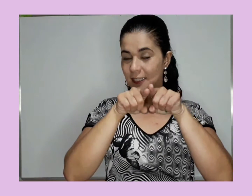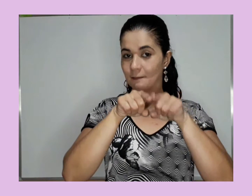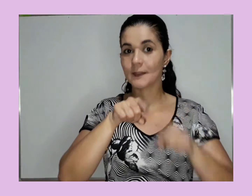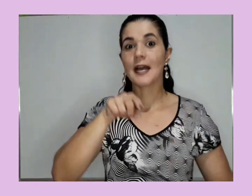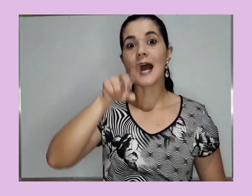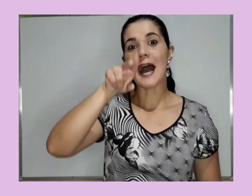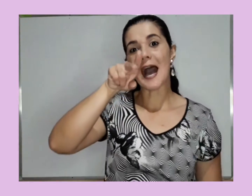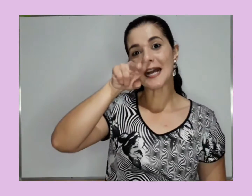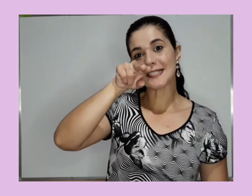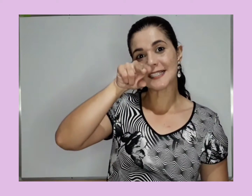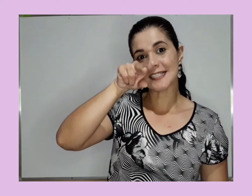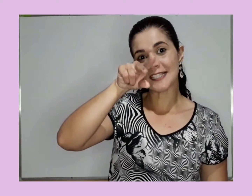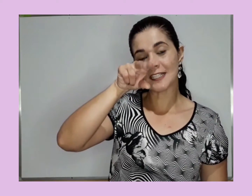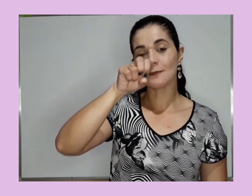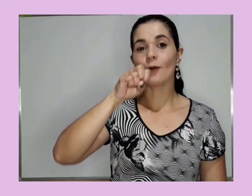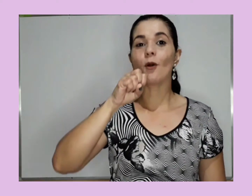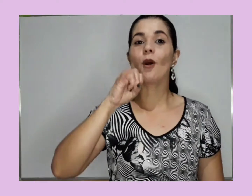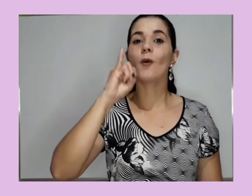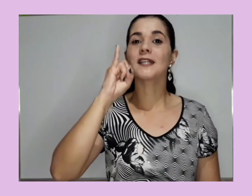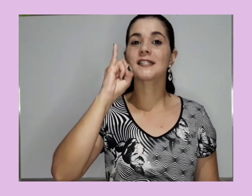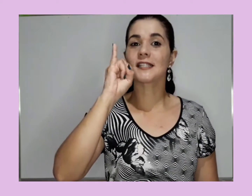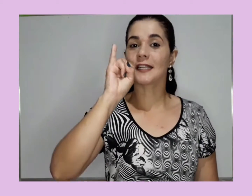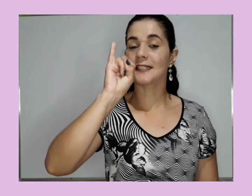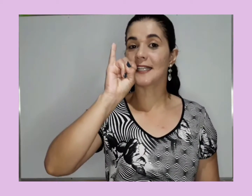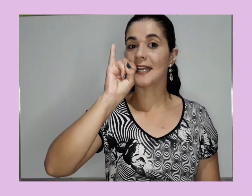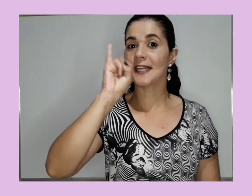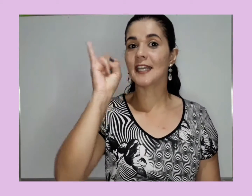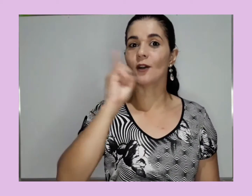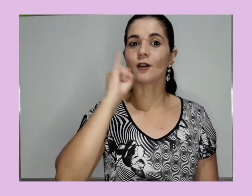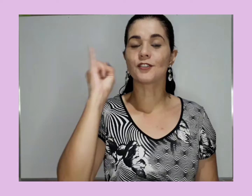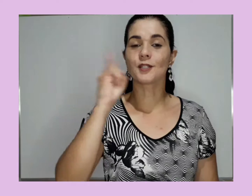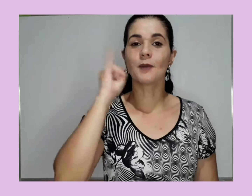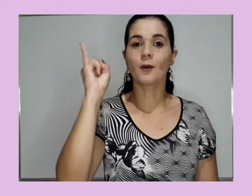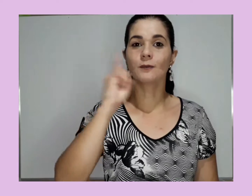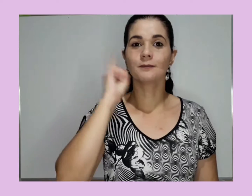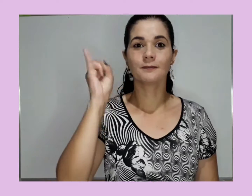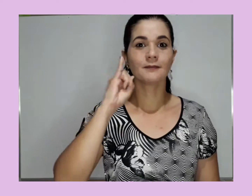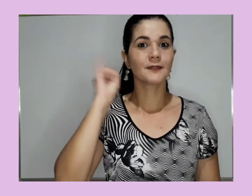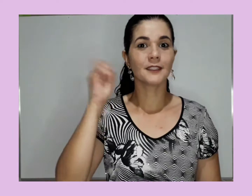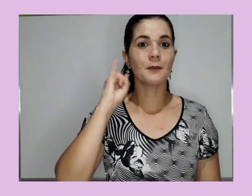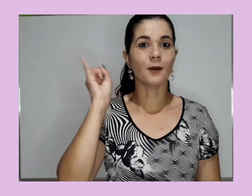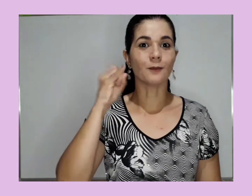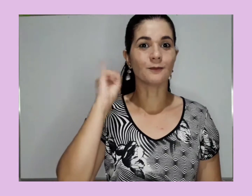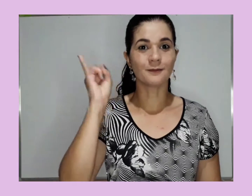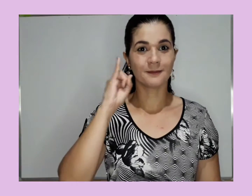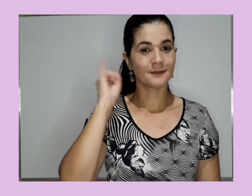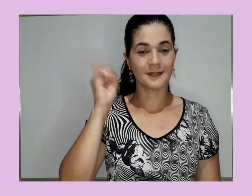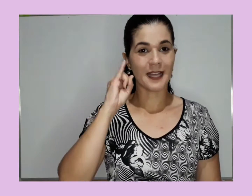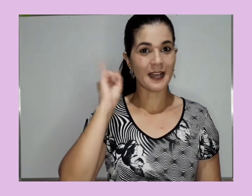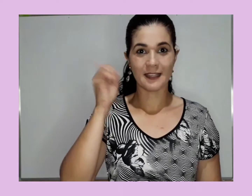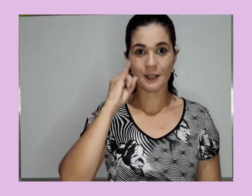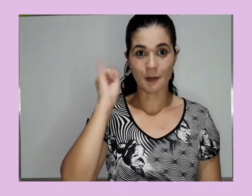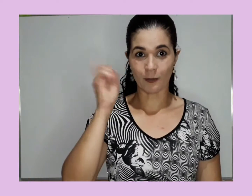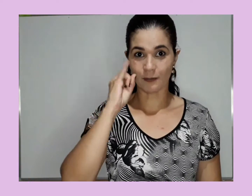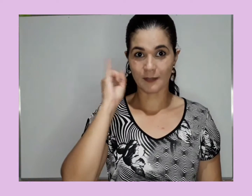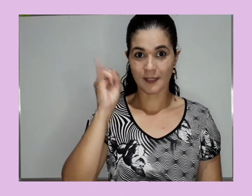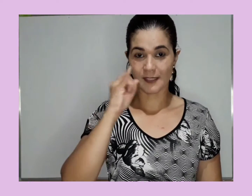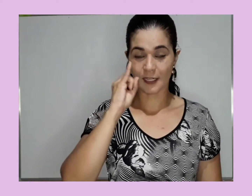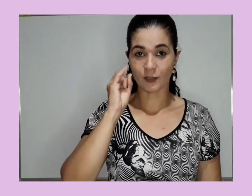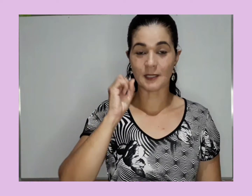assim, assim ou assim. Letrinha I, ó, de irmão, tá? Irmão, certo? Nós temos